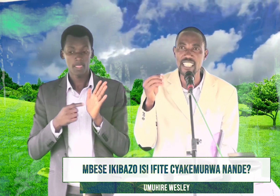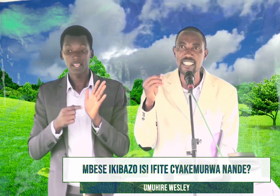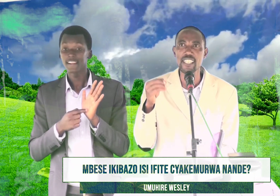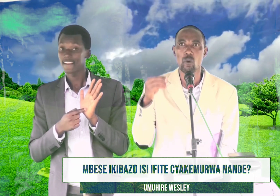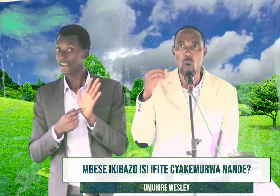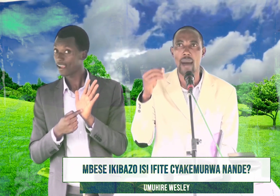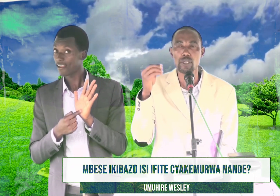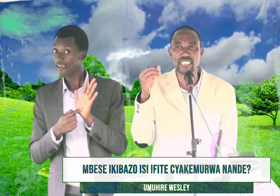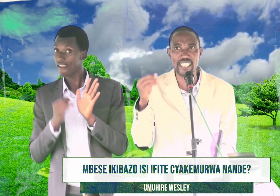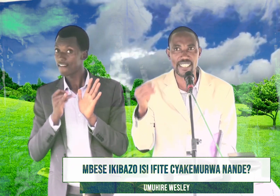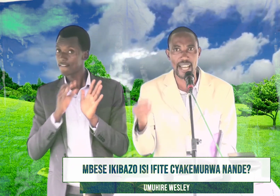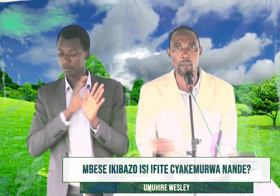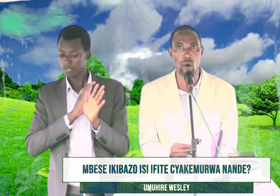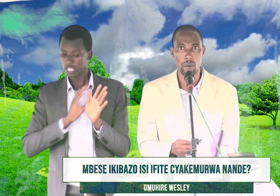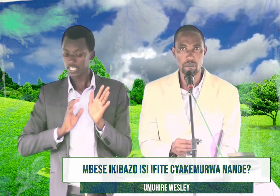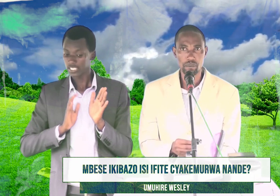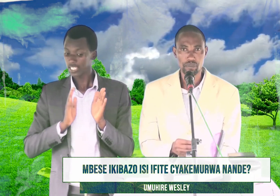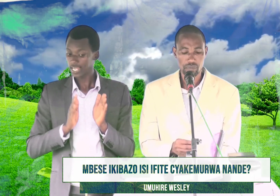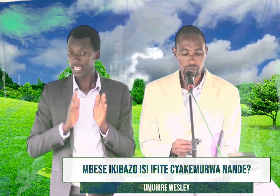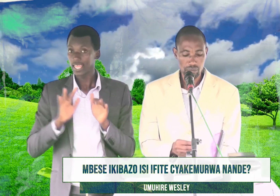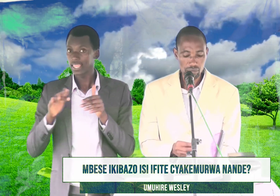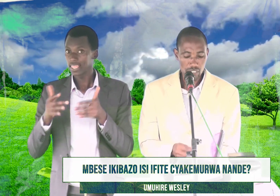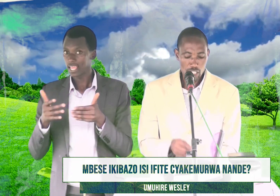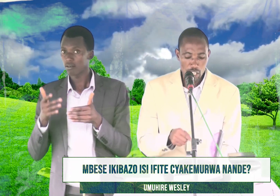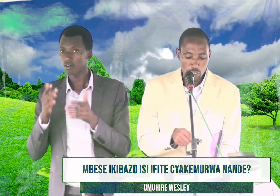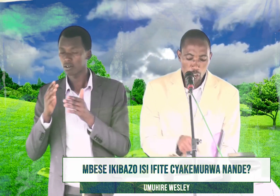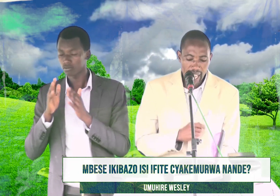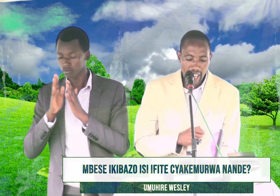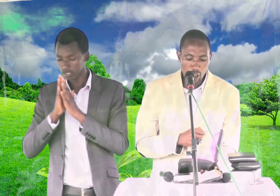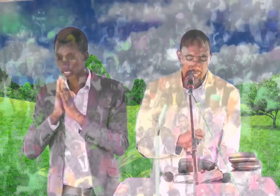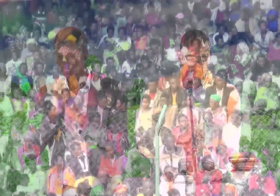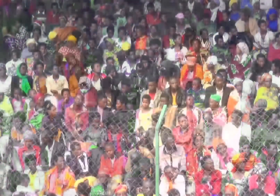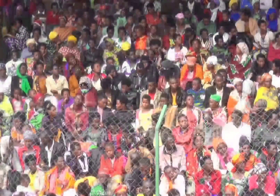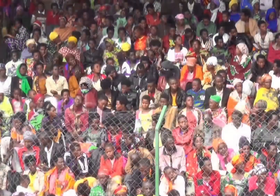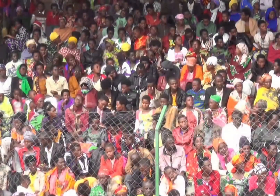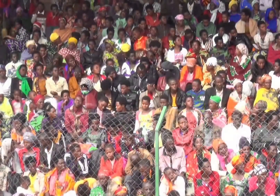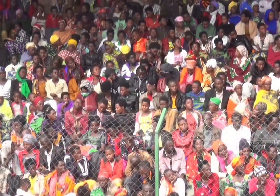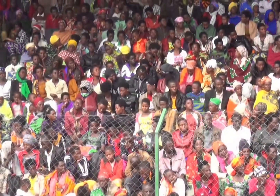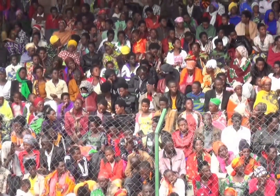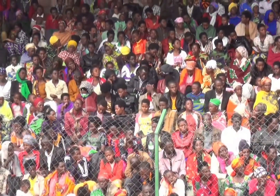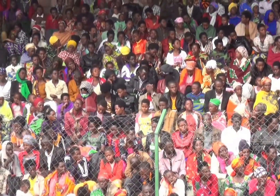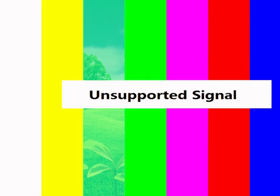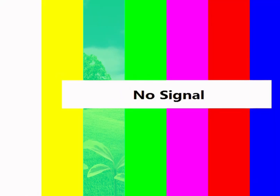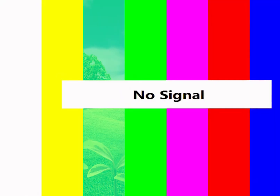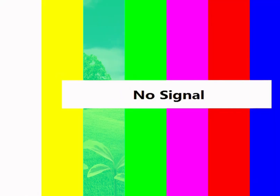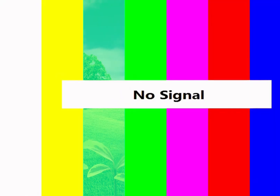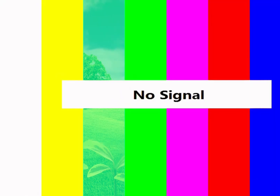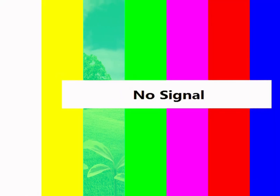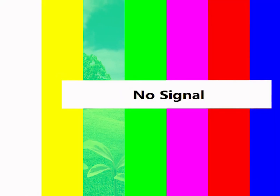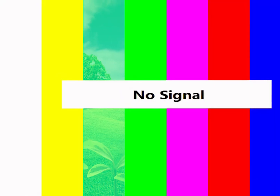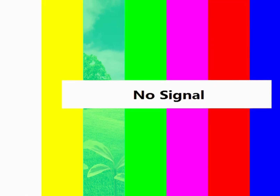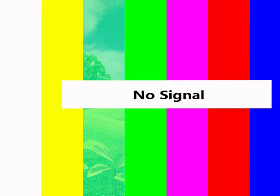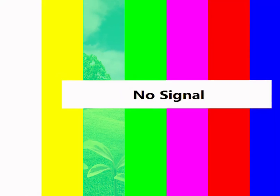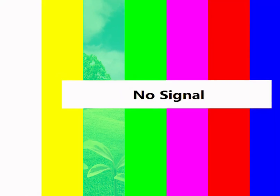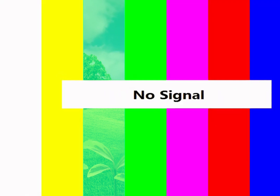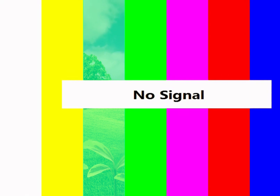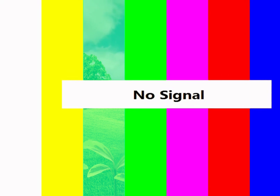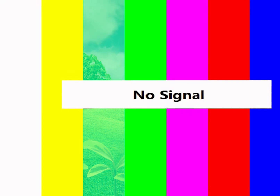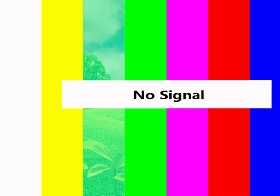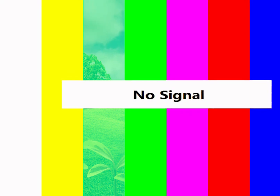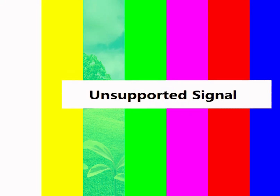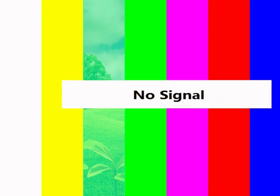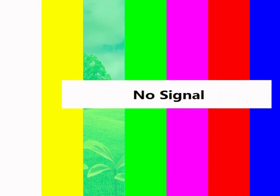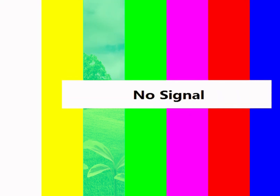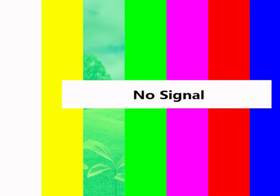ufite idini waba usengeramo. None hano haravuze ngo igihe hari umushinga ugiye gukorana